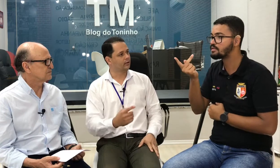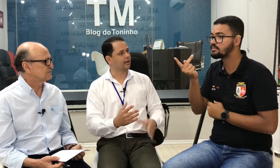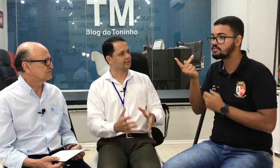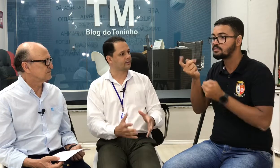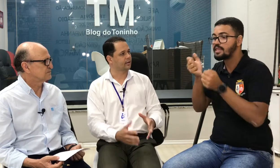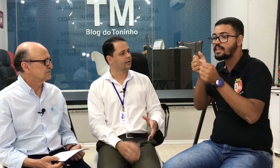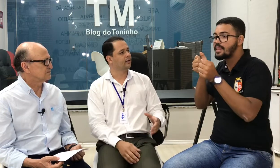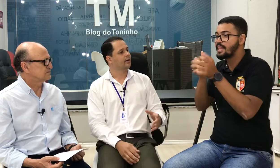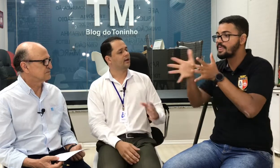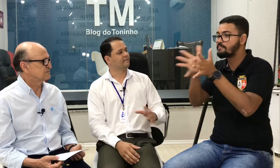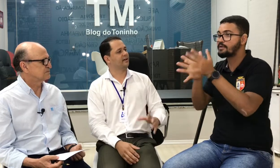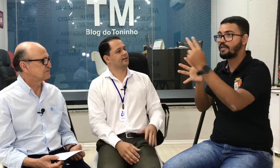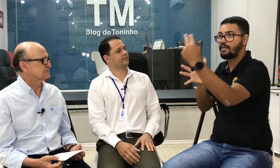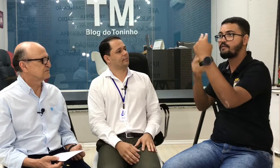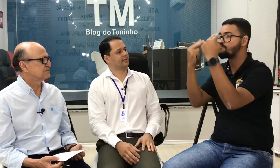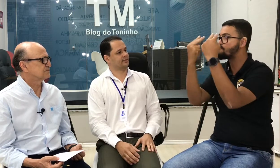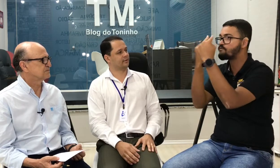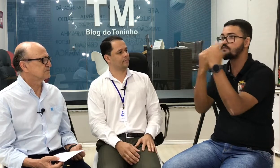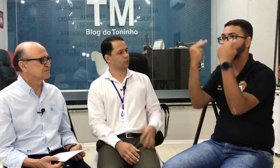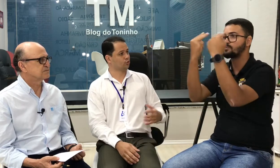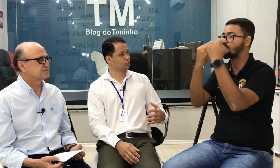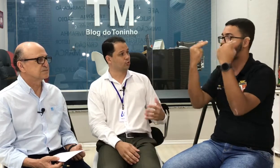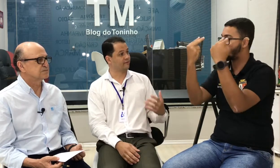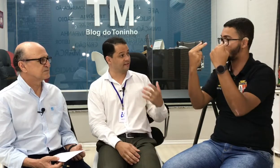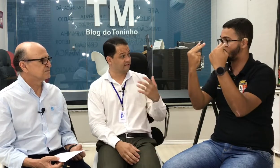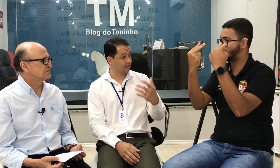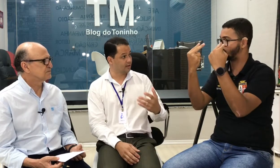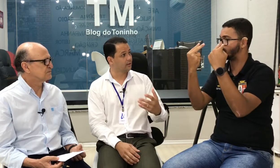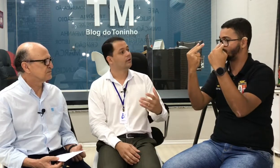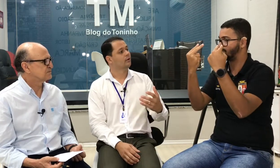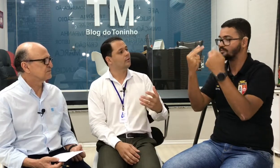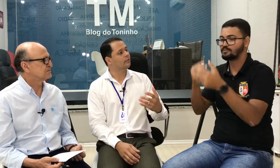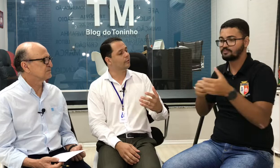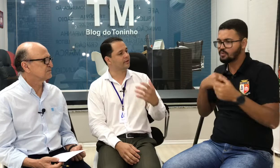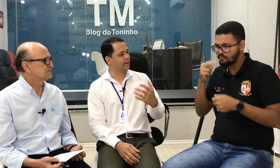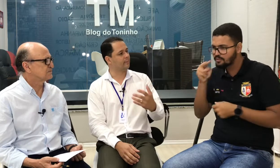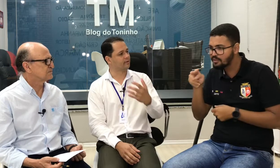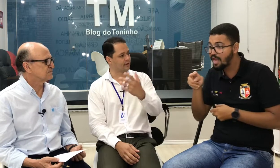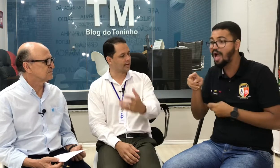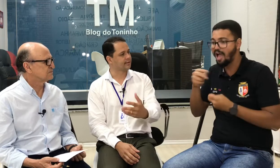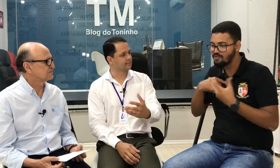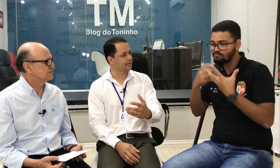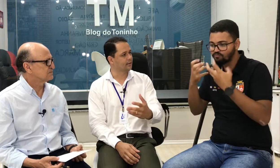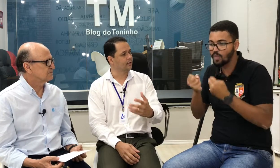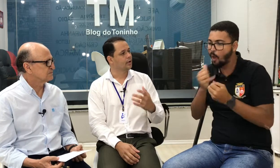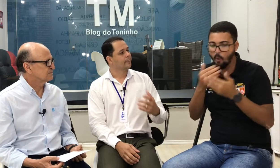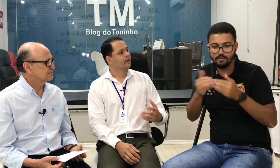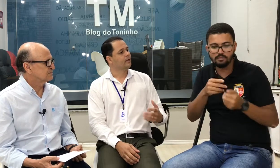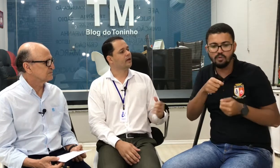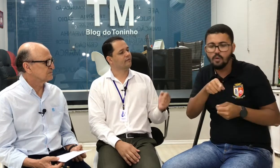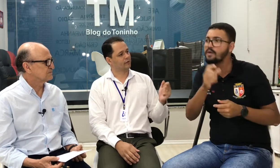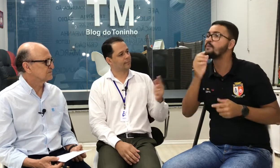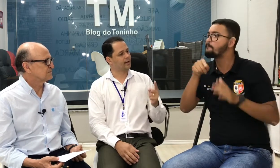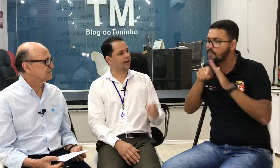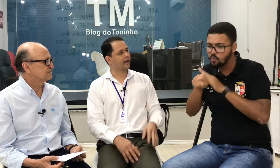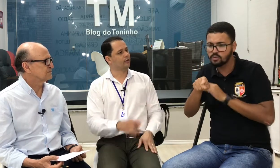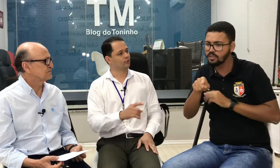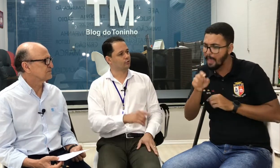casa dele, ele faria essa interpretação. O surdo vai ver o intérprete lá na casa dele, e aí eu vou explicar, e o surdo, quando fizer